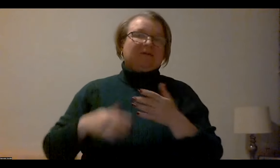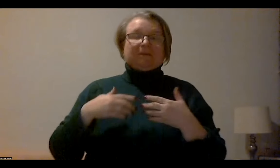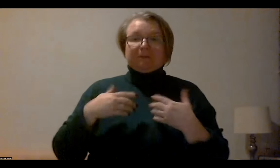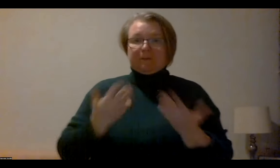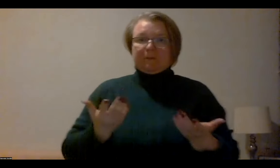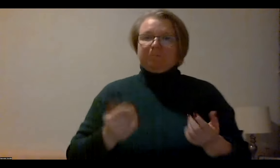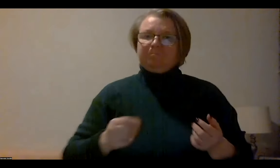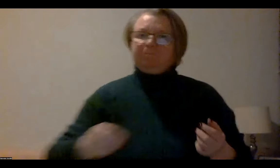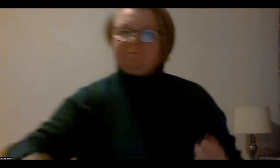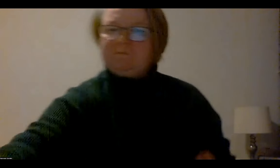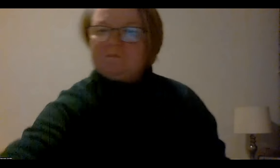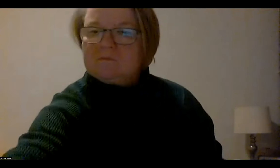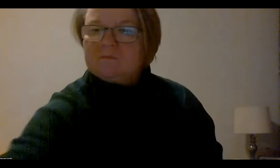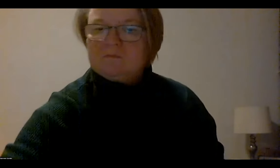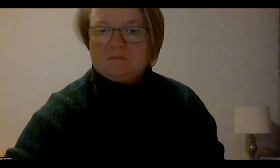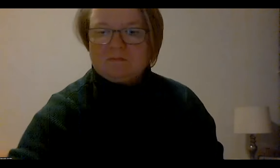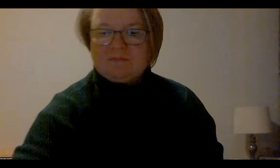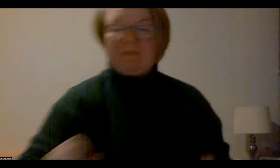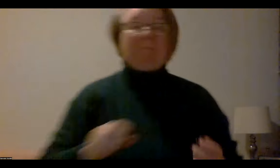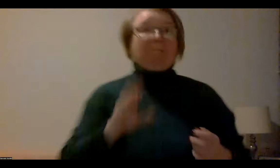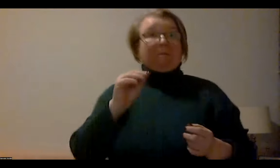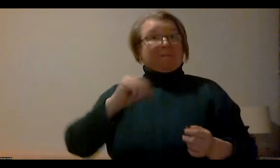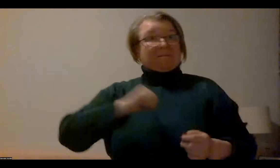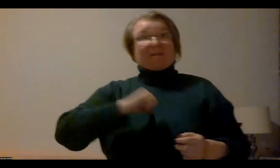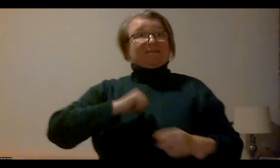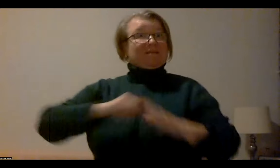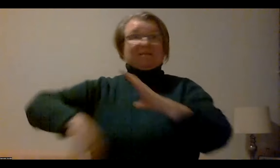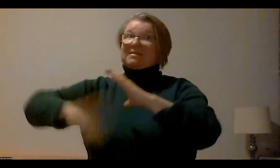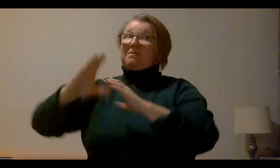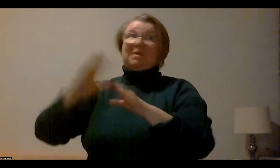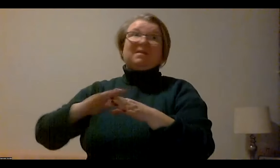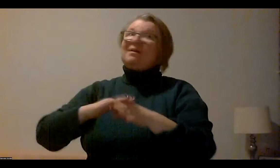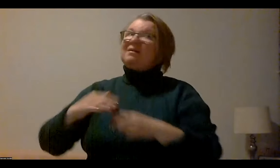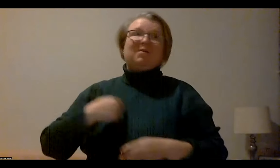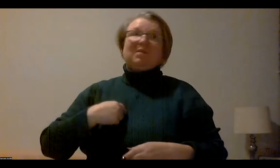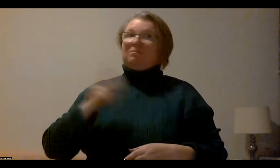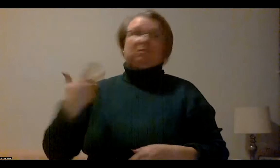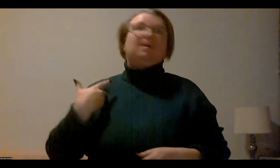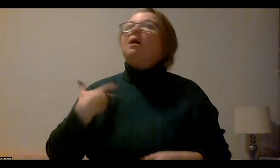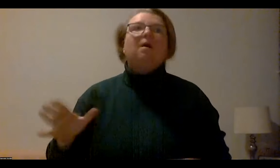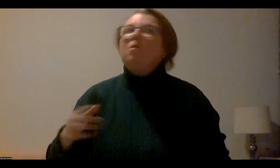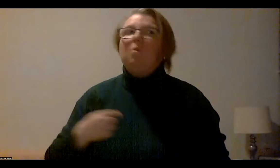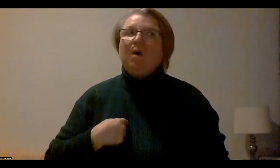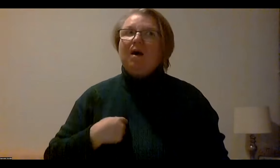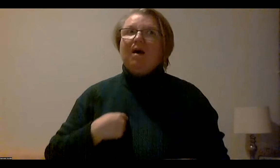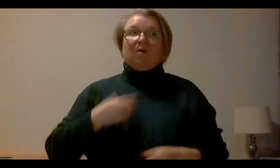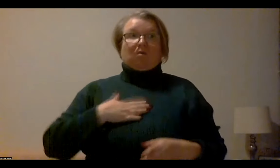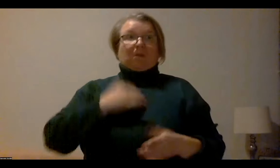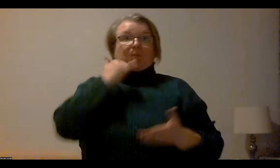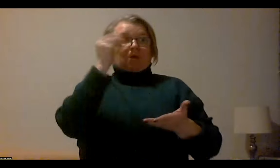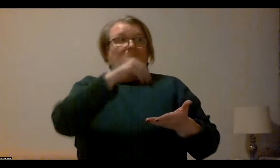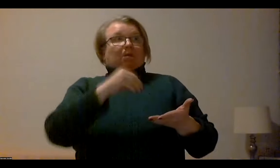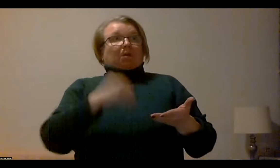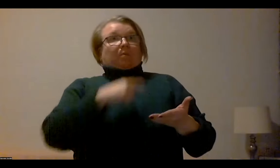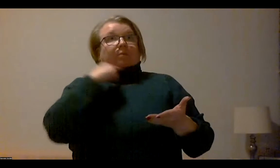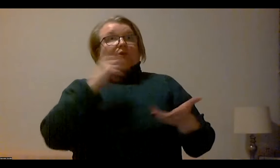ja kuurojen välillä niin kuin kuulosta riippumatta, että se olisi tavallaan keskitetty jollain tavalla tämä.